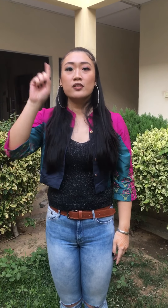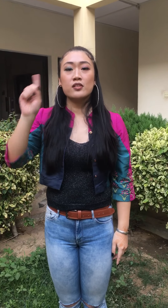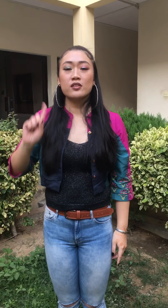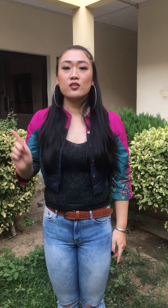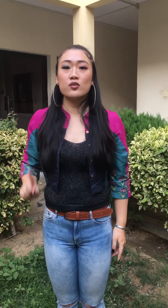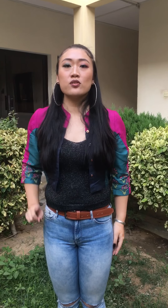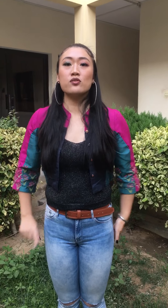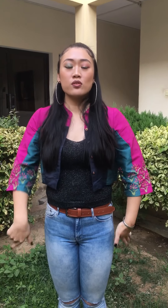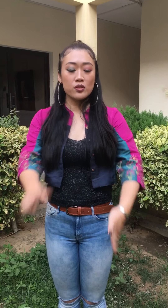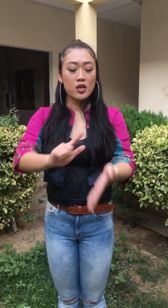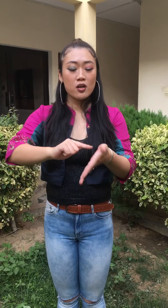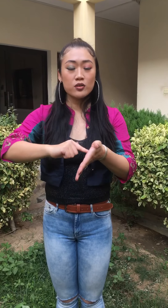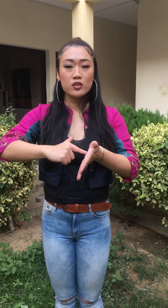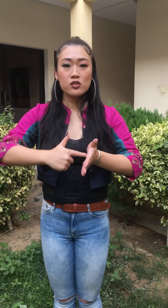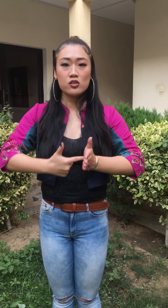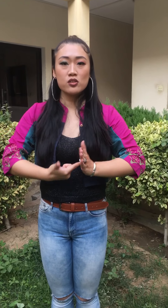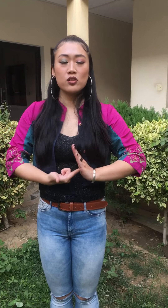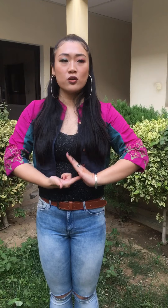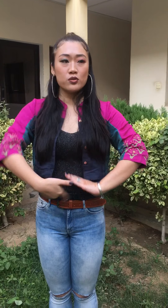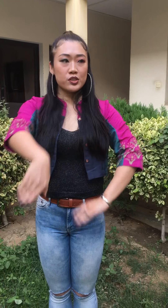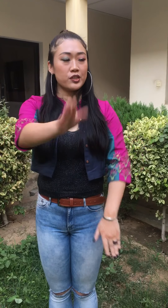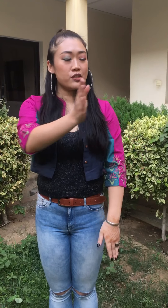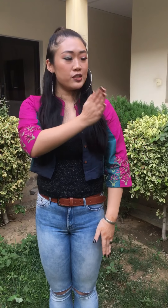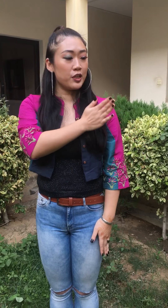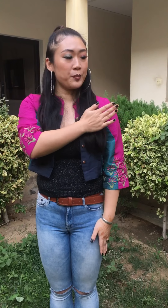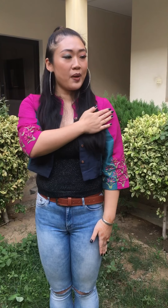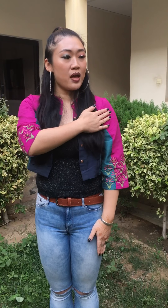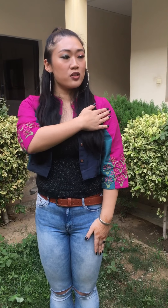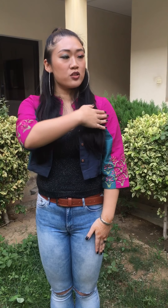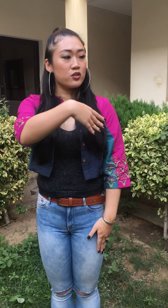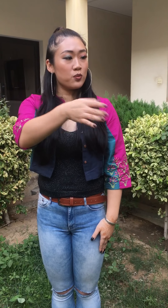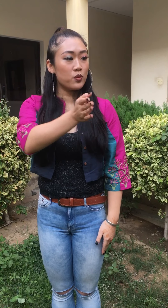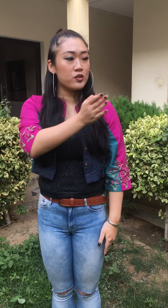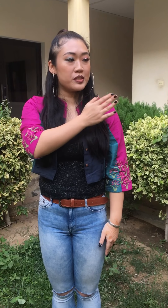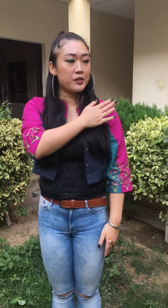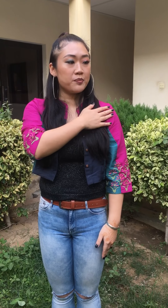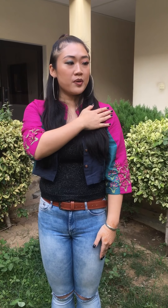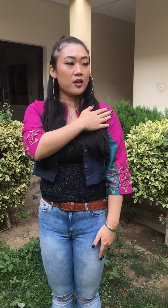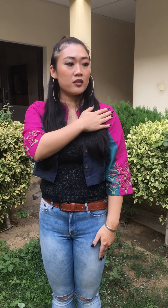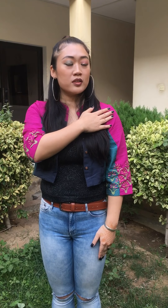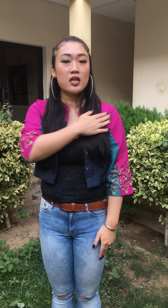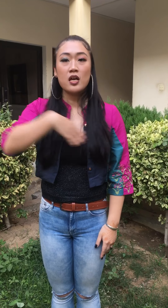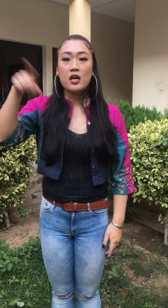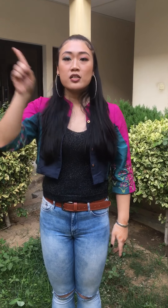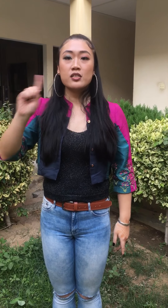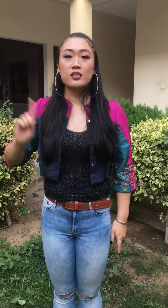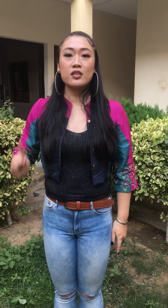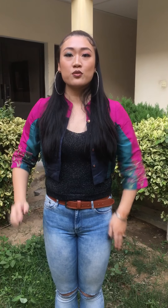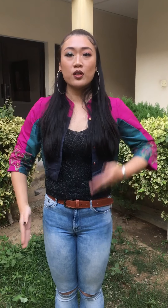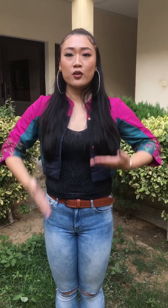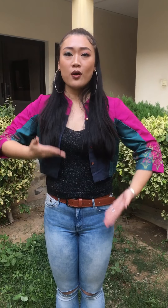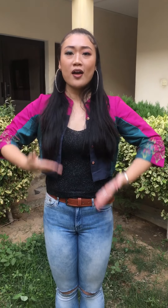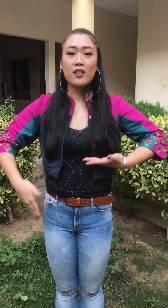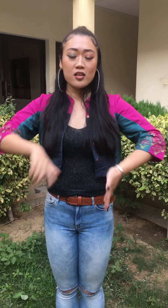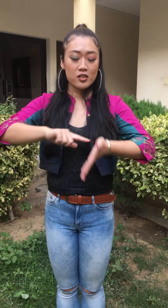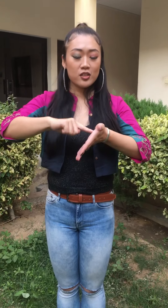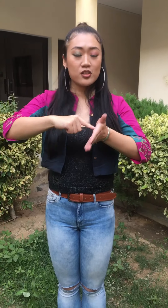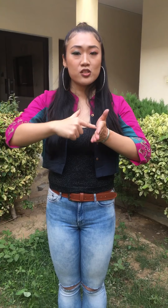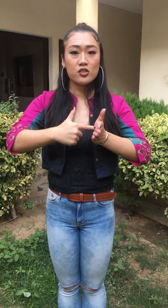谁在最需要的时候轻轻拍着我肩膀，谁在最快乐的时